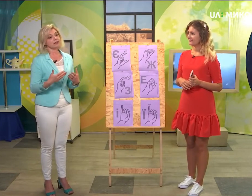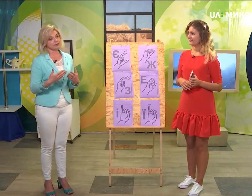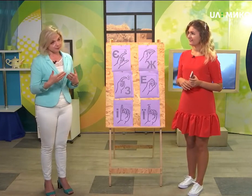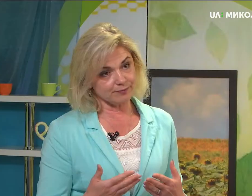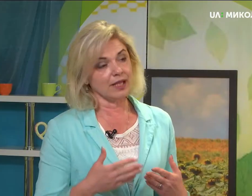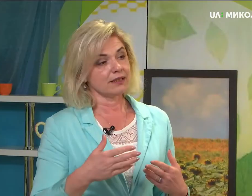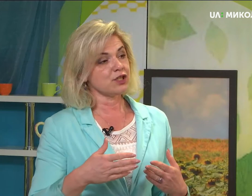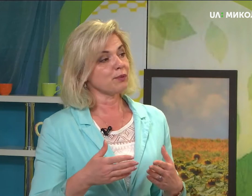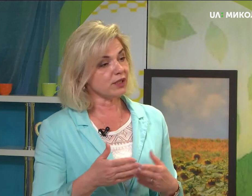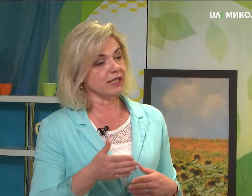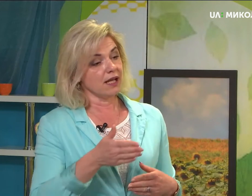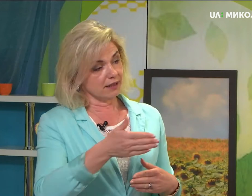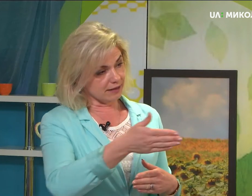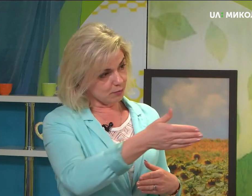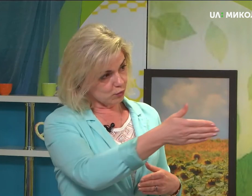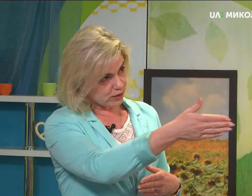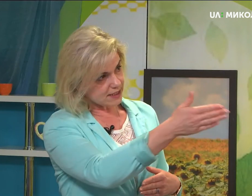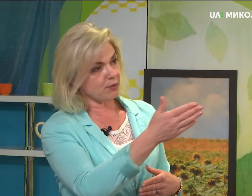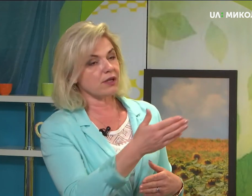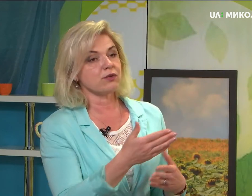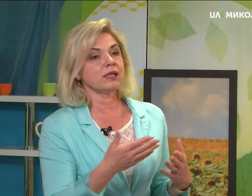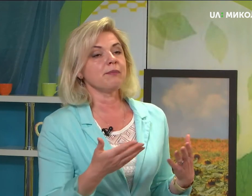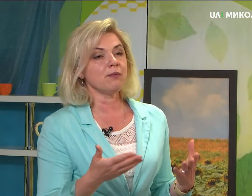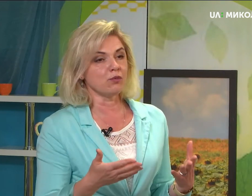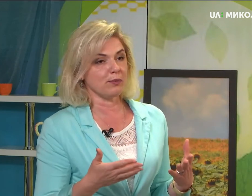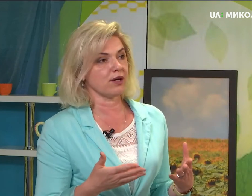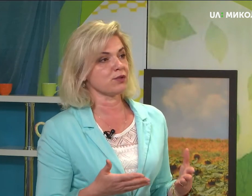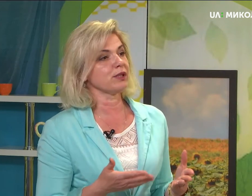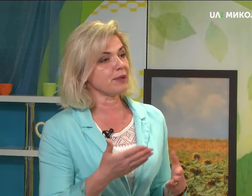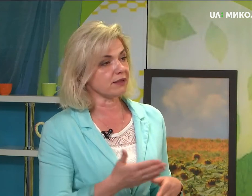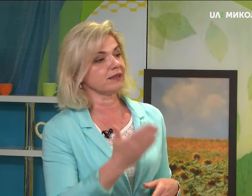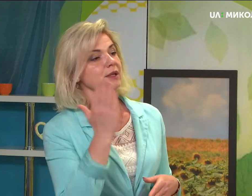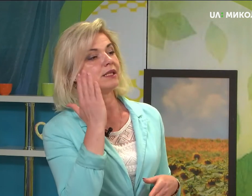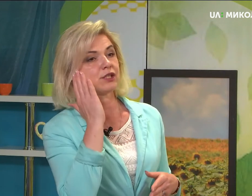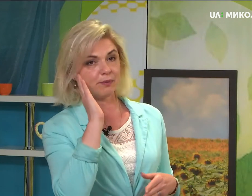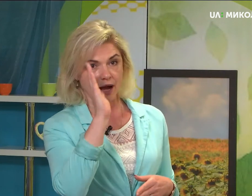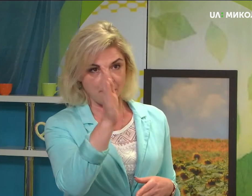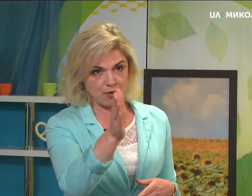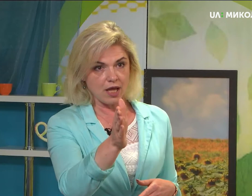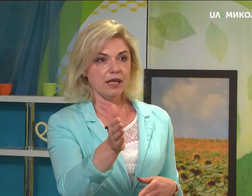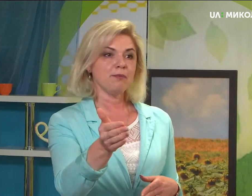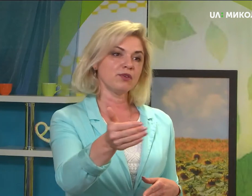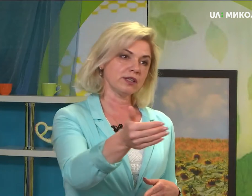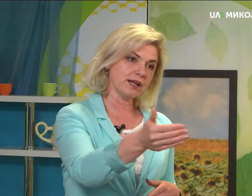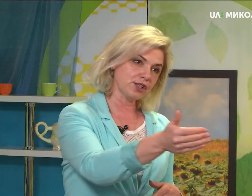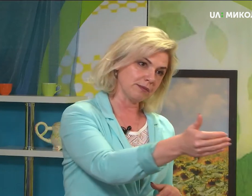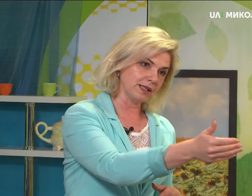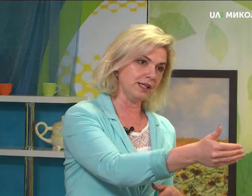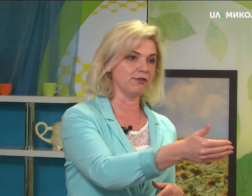відповідаєте. Значить, пройти там по вулиці, показую, напряму ми показуємо. Наприклад, там ідеш прямо і повертаєш там наліво,